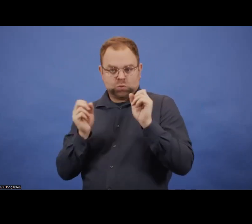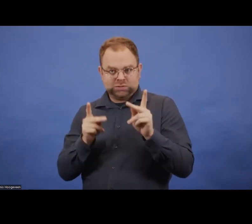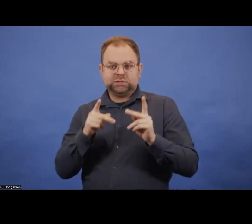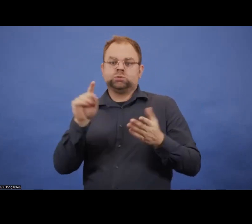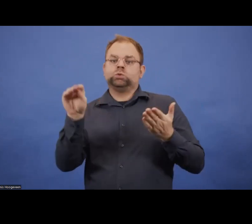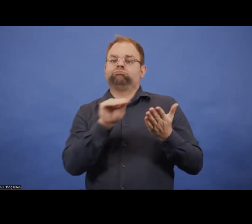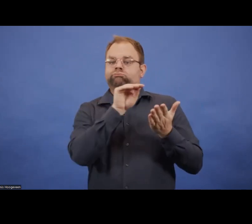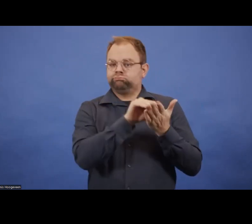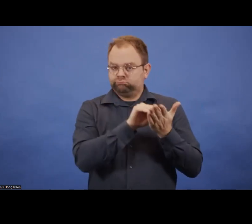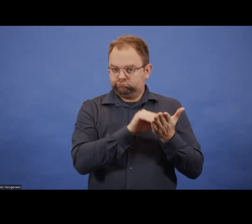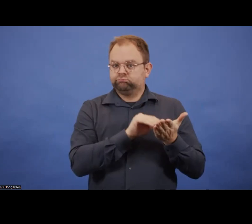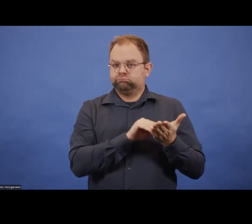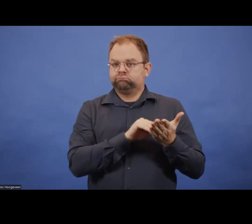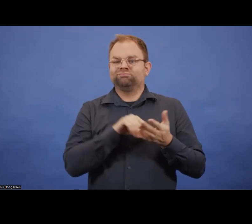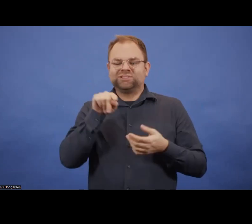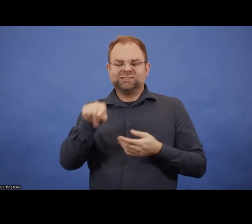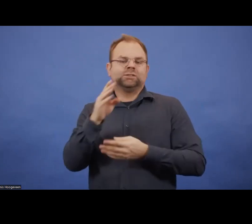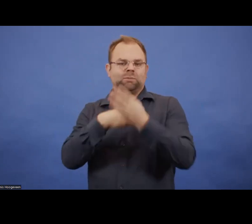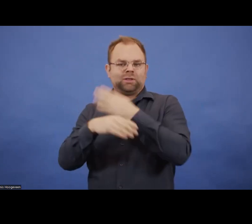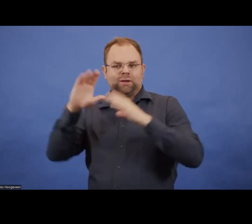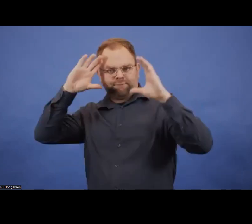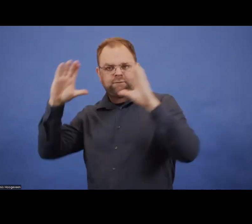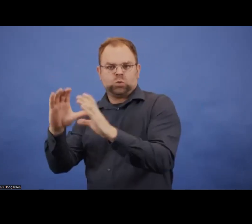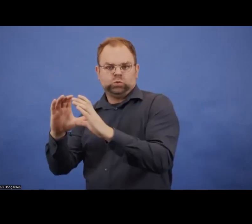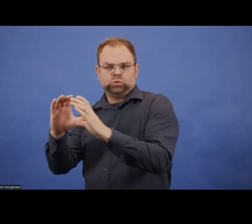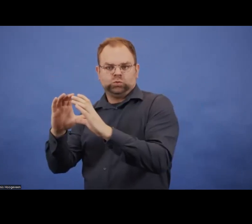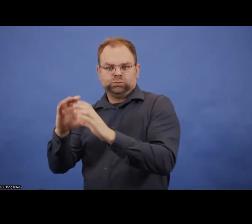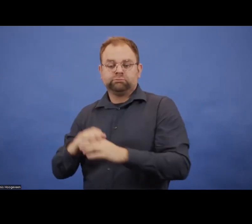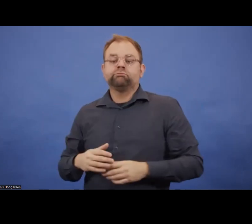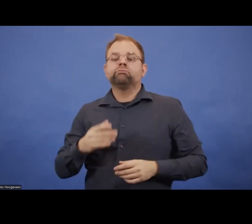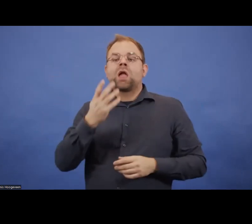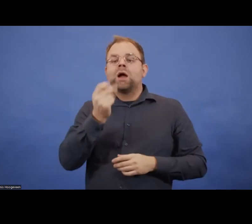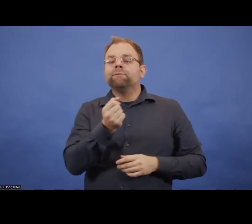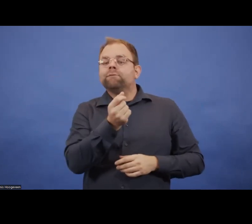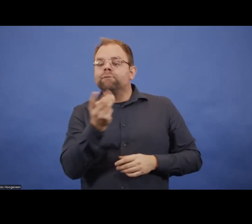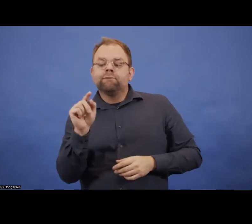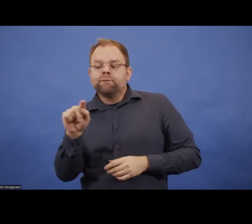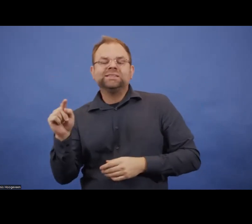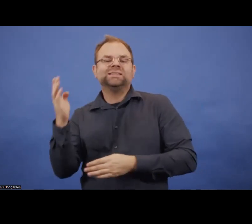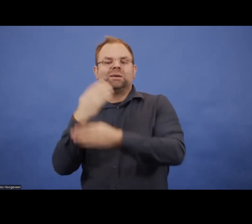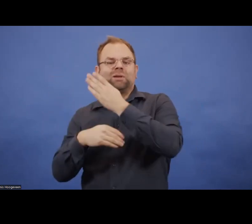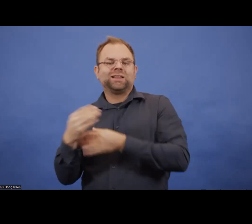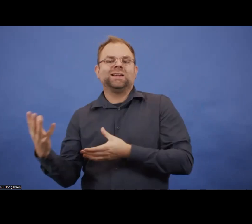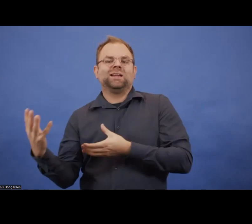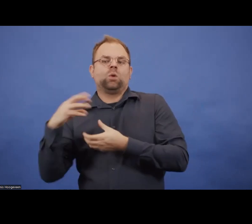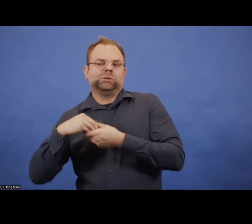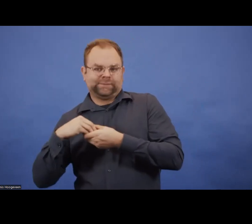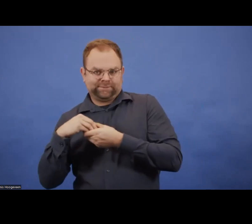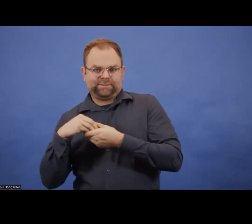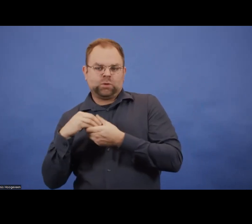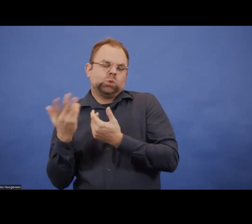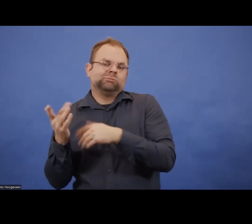podemos decir, prometo que voy a hacer todo para ayudar a los niños en Kenia